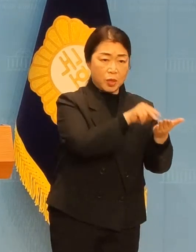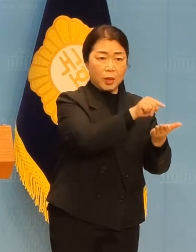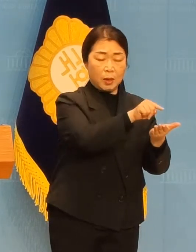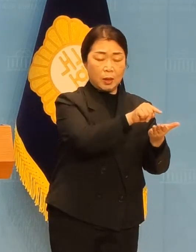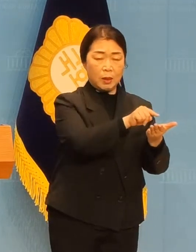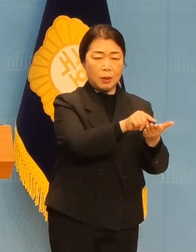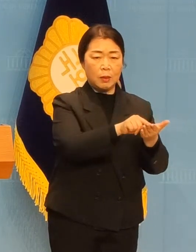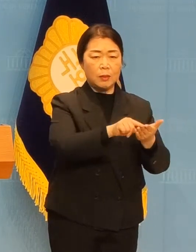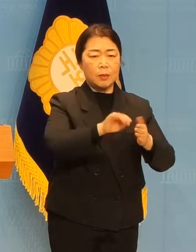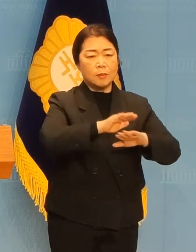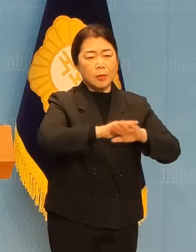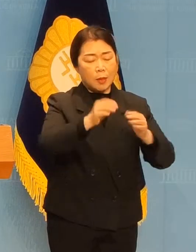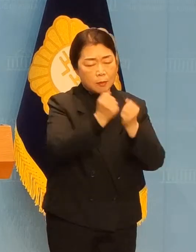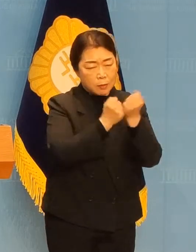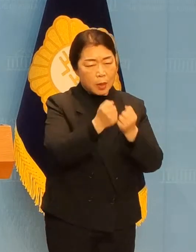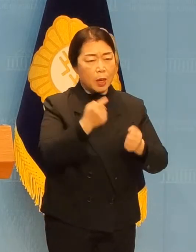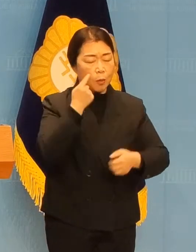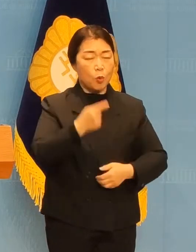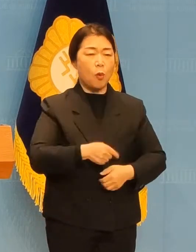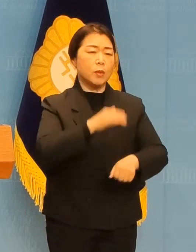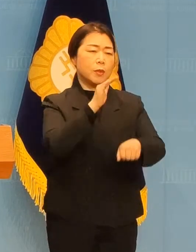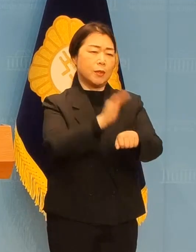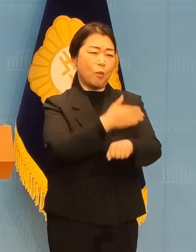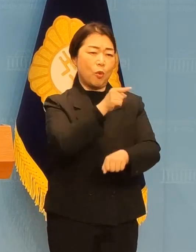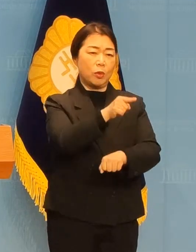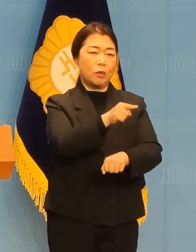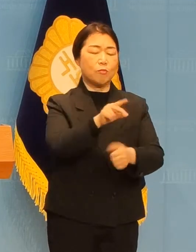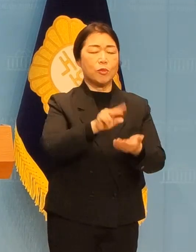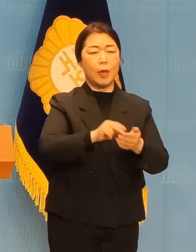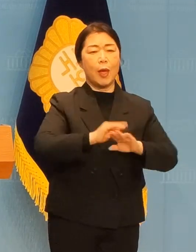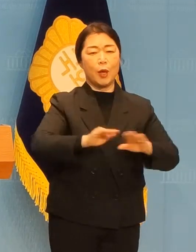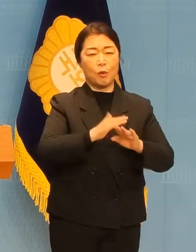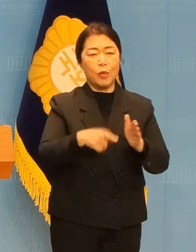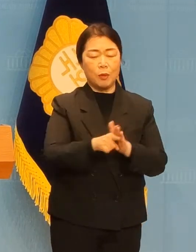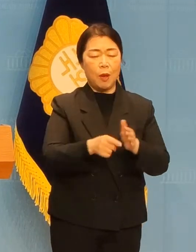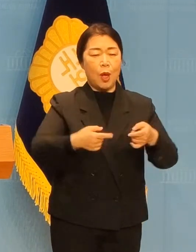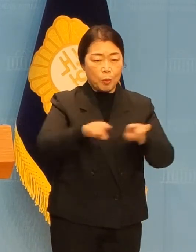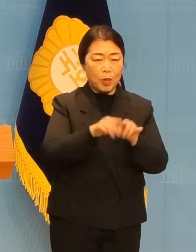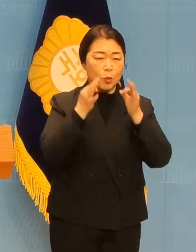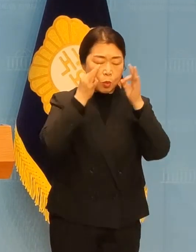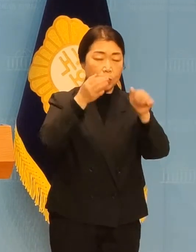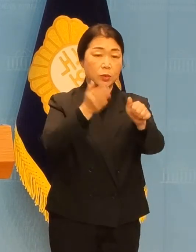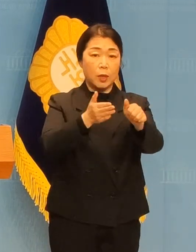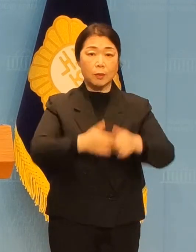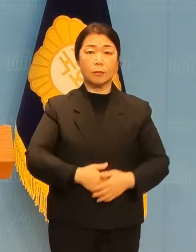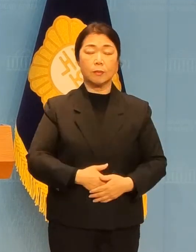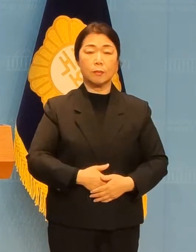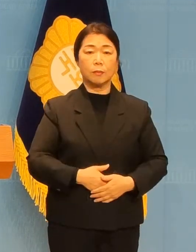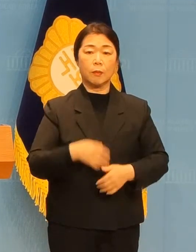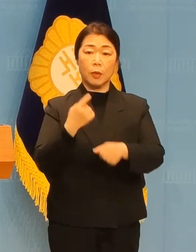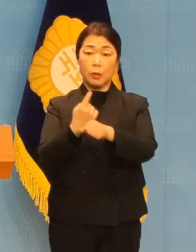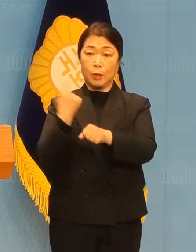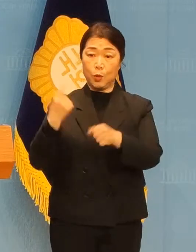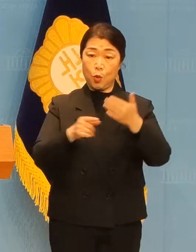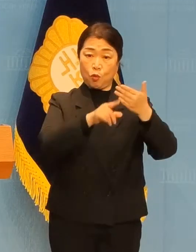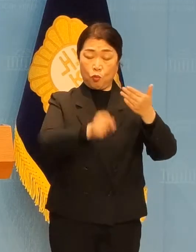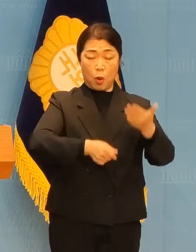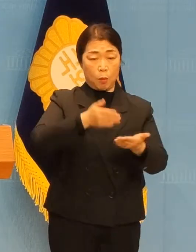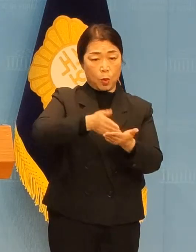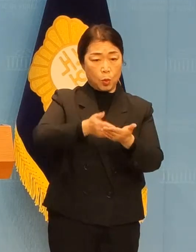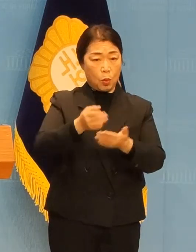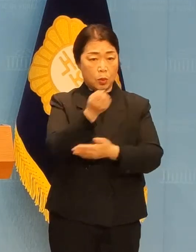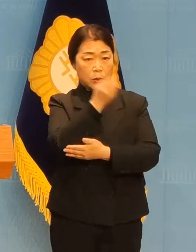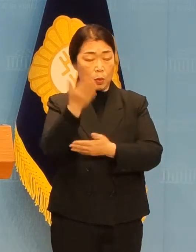그릇된 관행을 바로잡는 데 함께하길 바랍니다. 지난해 9월 보도에 따르면